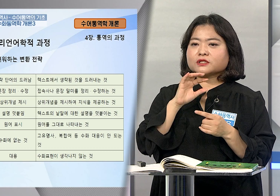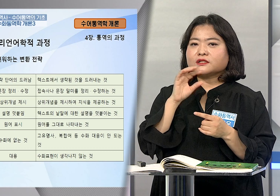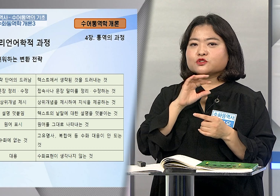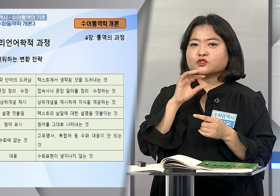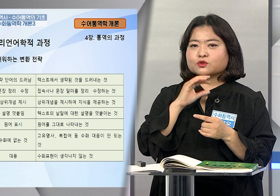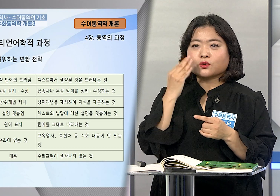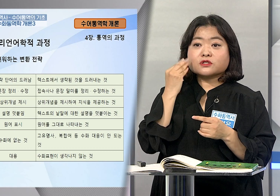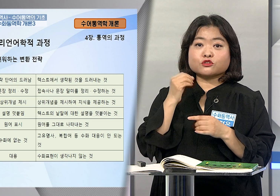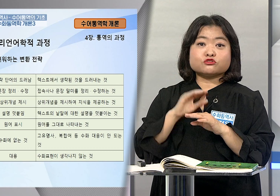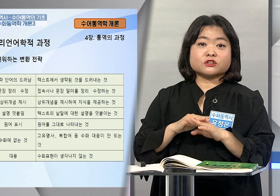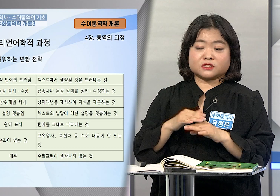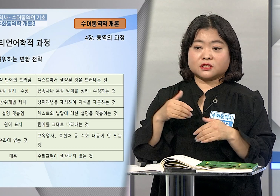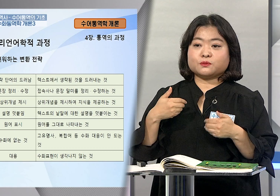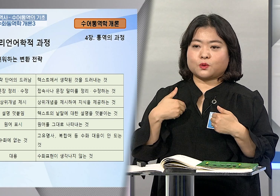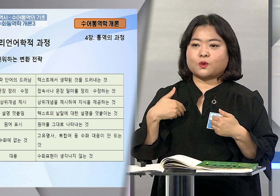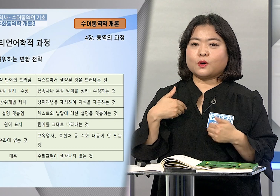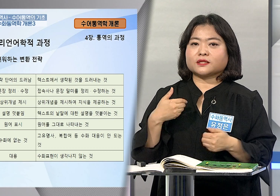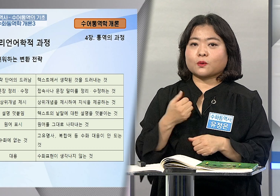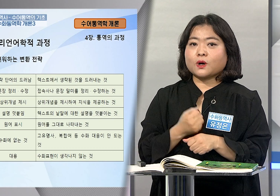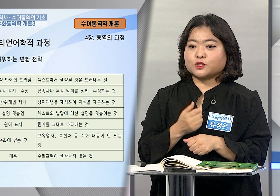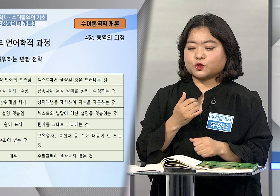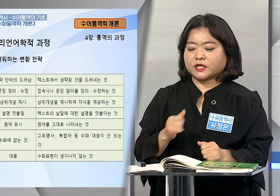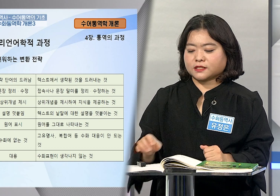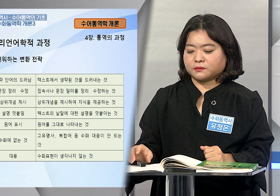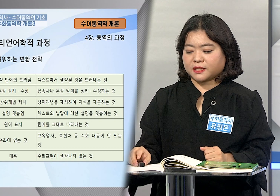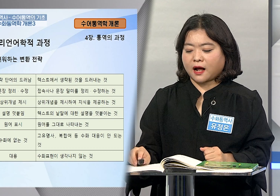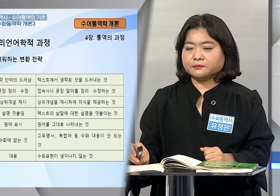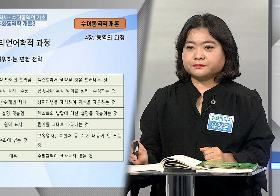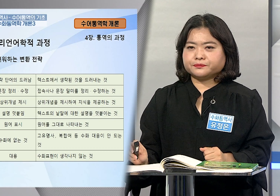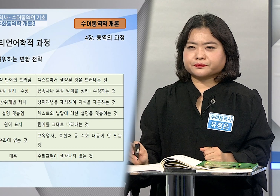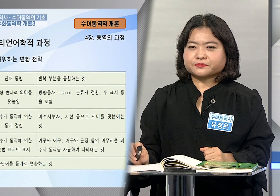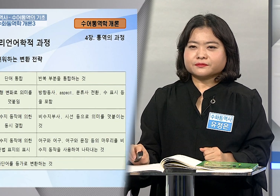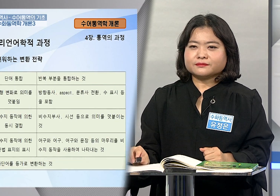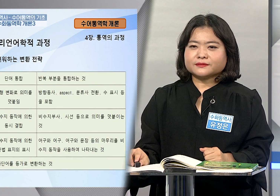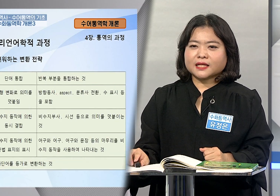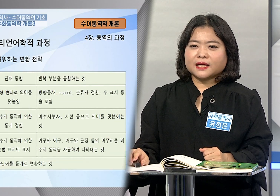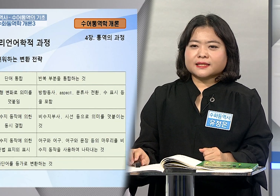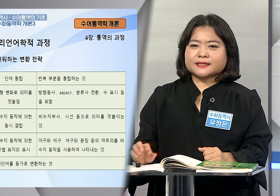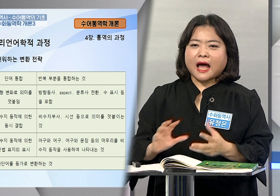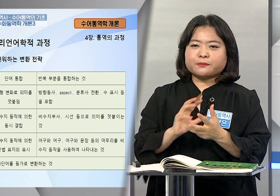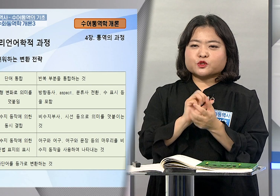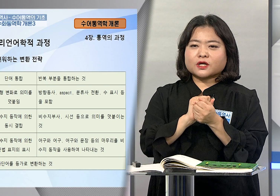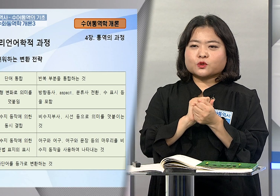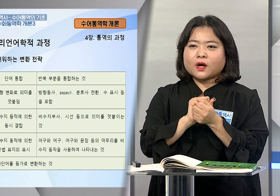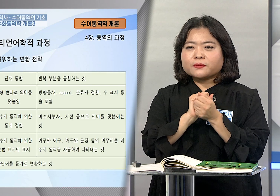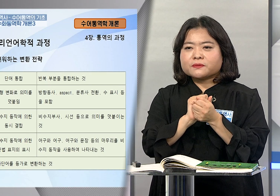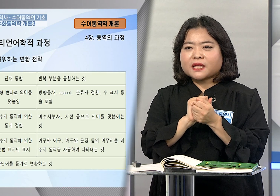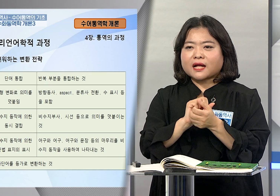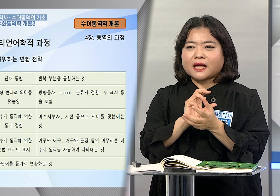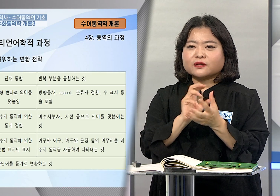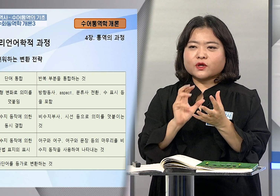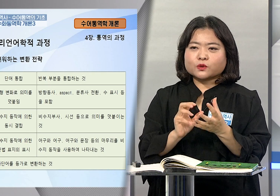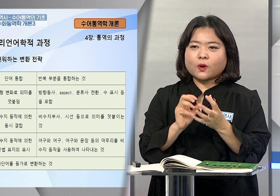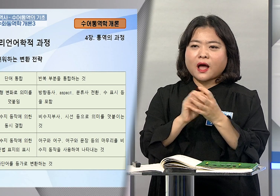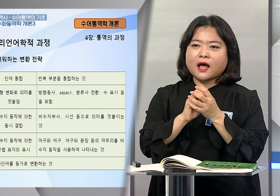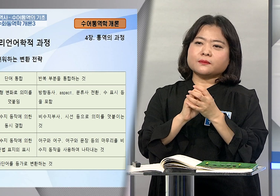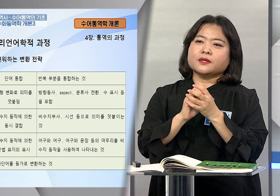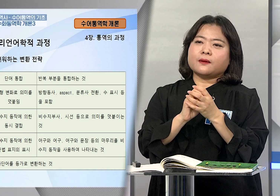숙달될 수 있도록 익혀두는 것이 필요하다고 할 수 있겠습니다. 자, 압축과 통합입니다. 단어의 통합,